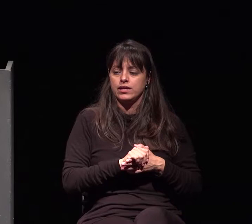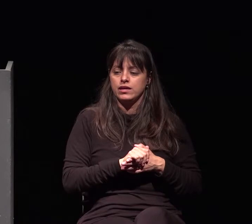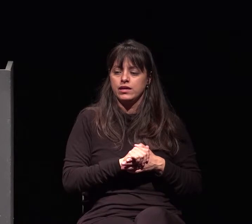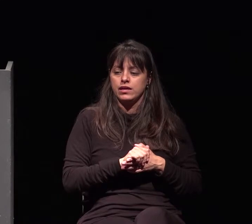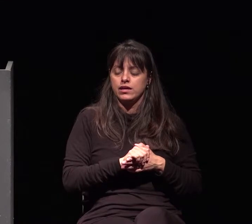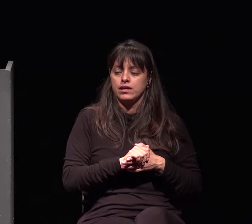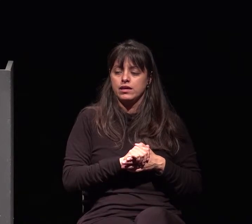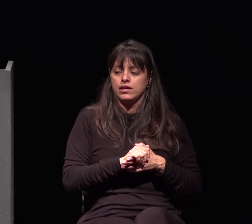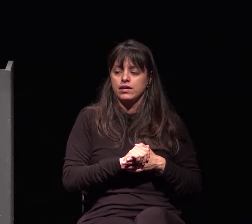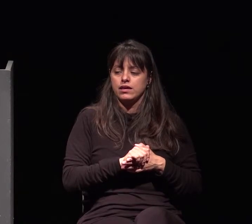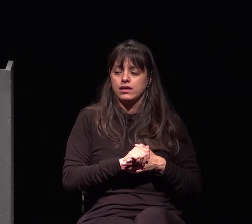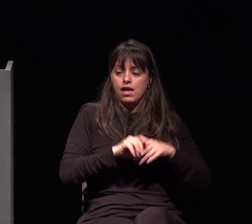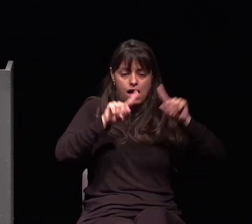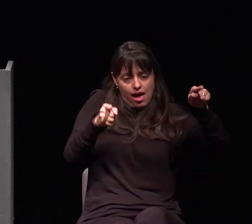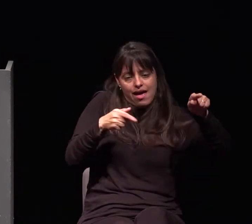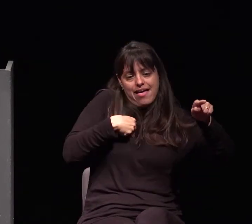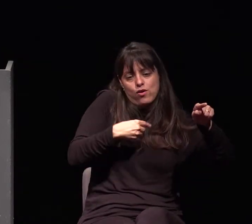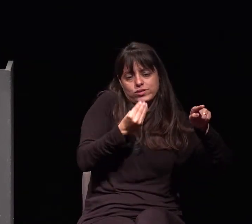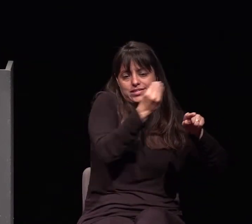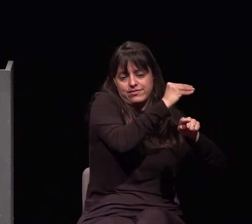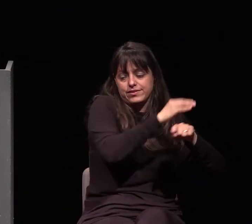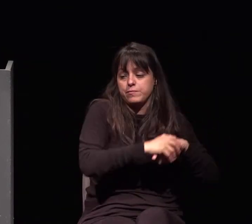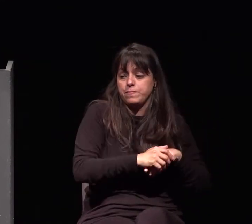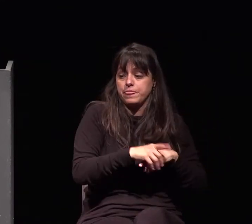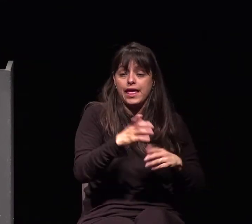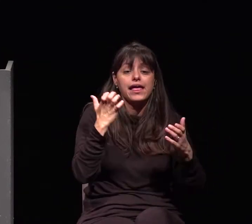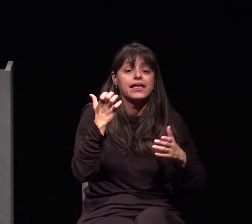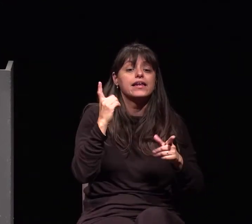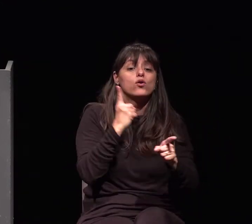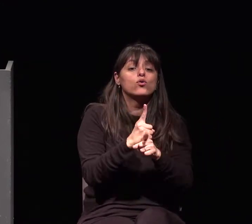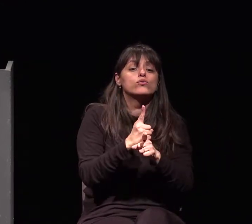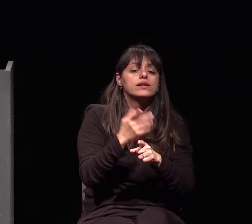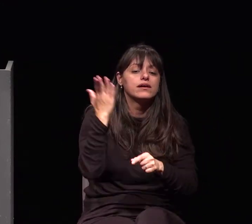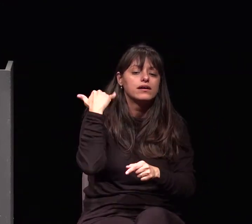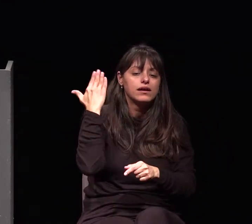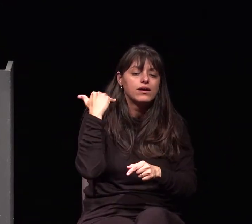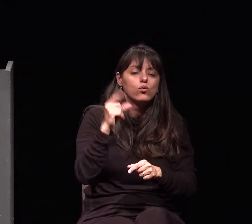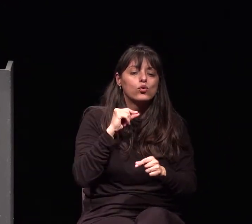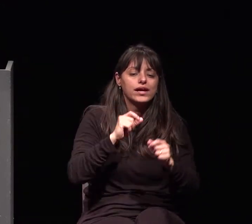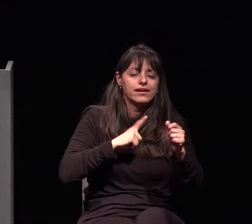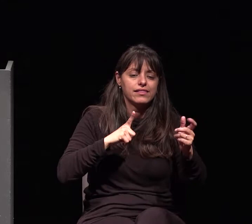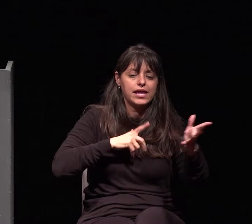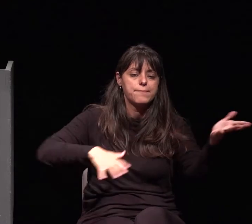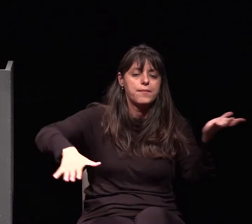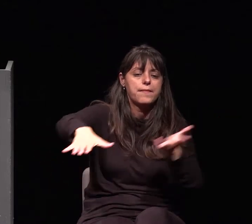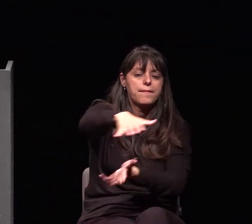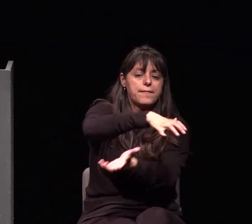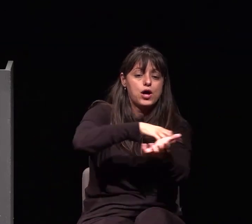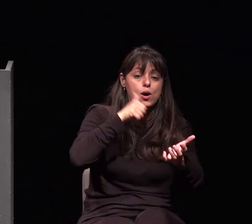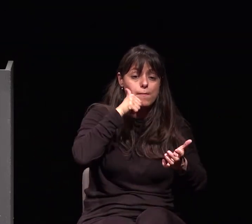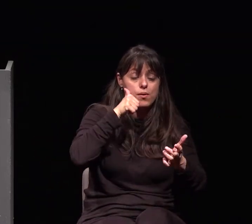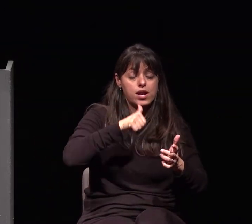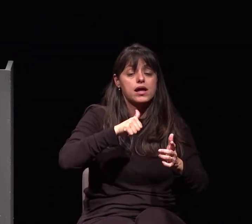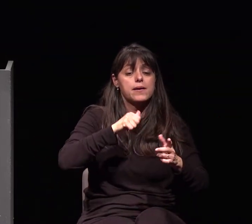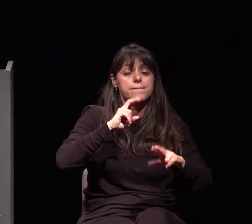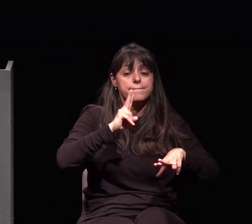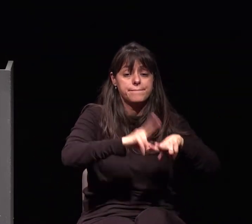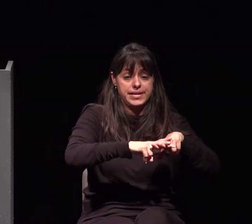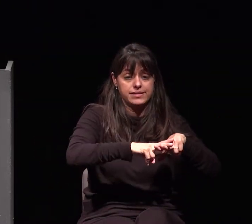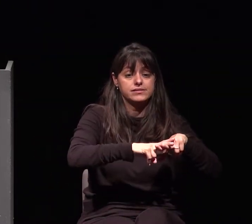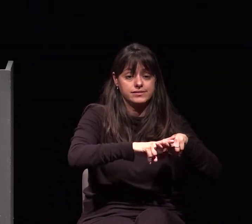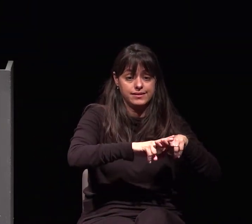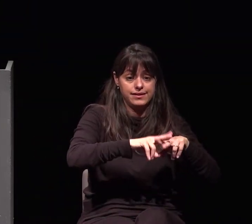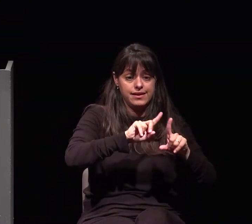lá no jornal. Queria encontrar, na época da mobilização da massa operária. Presa grávida, foi submetida a um